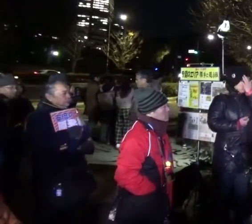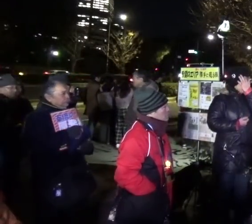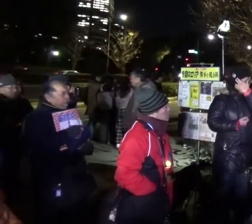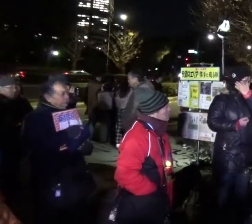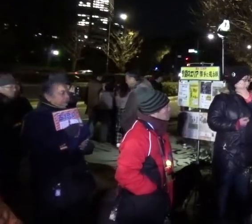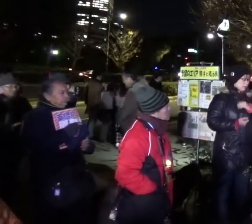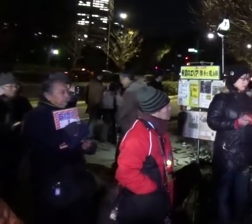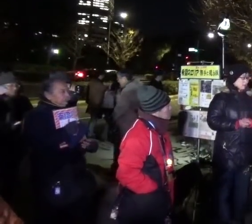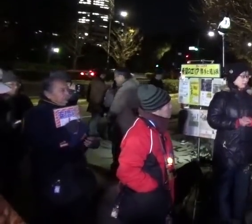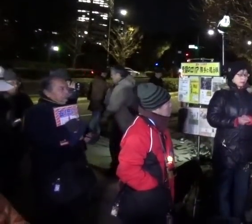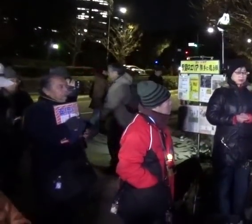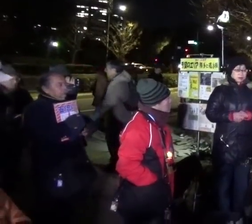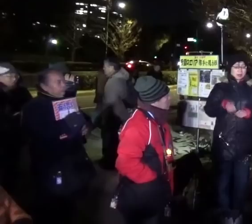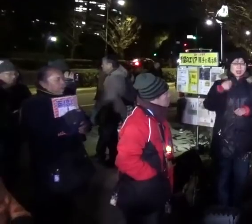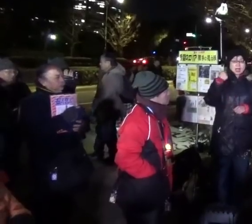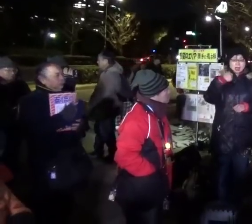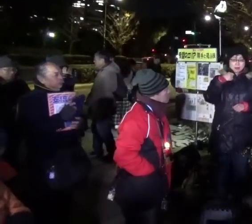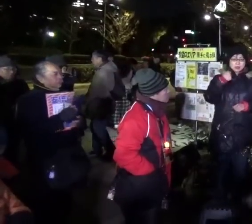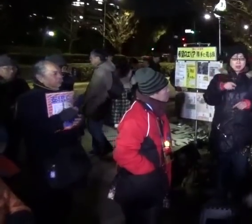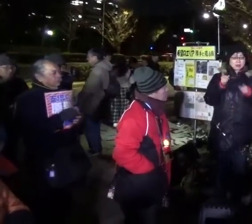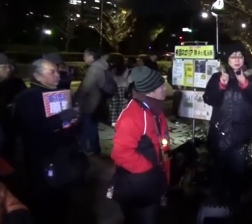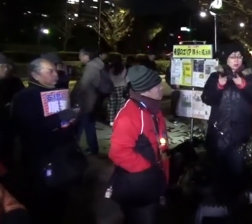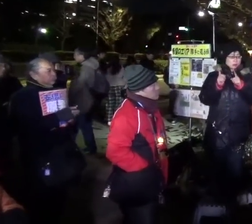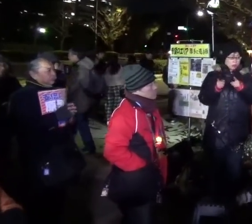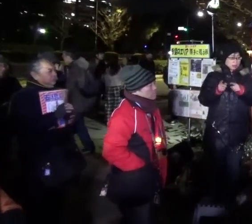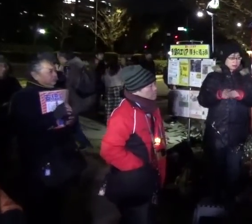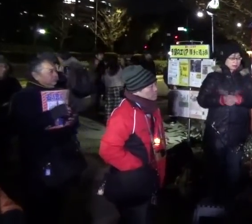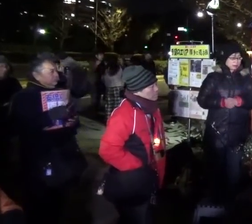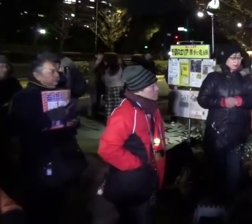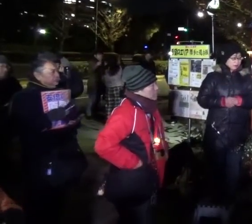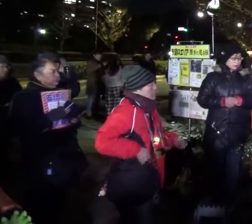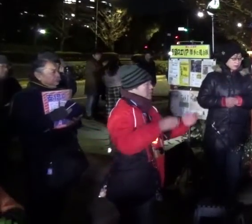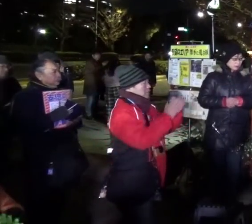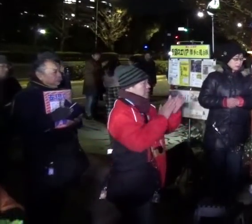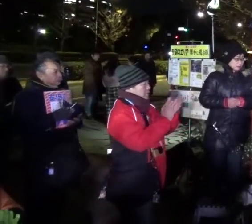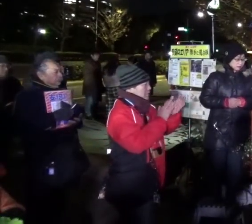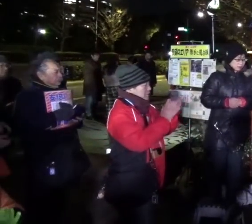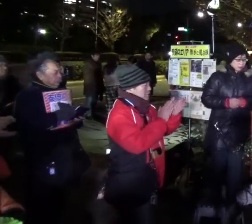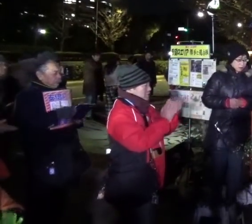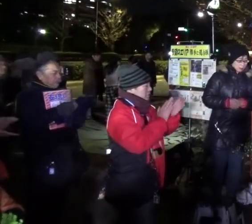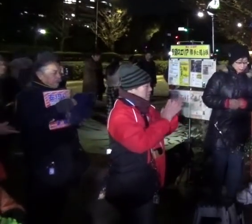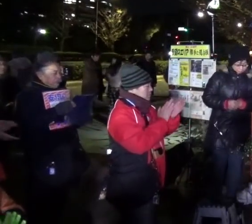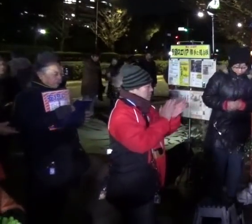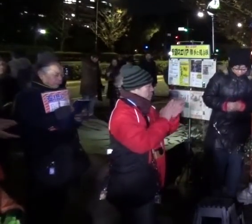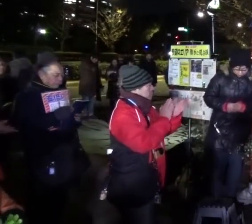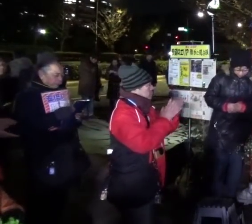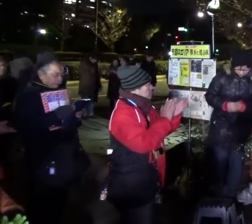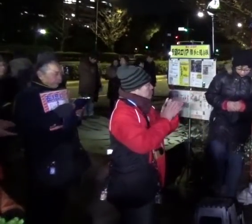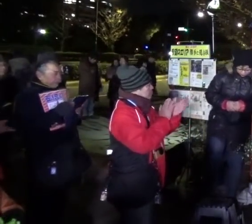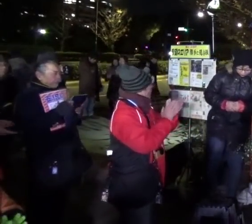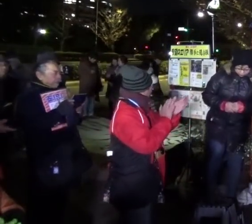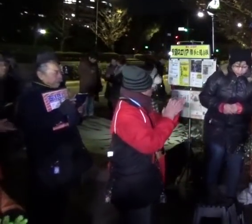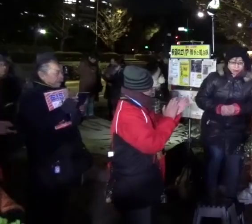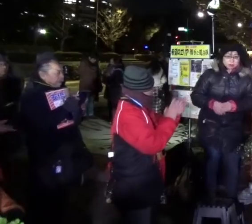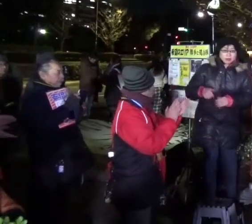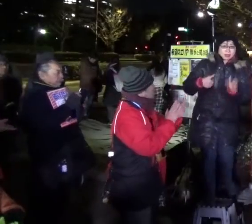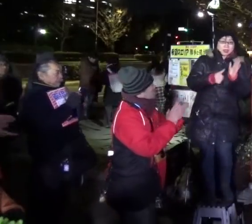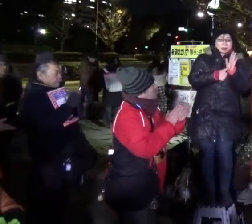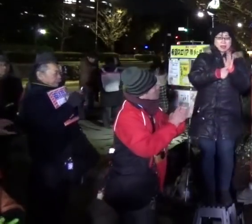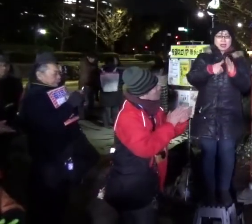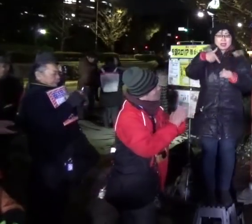では今日は南相馬から栗村くんが来てくれました。栗村くん、おかえり。